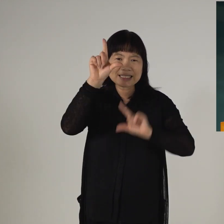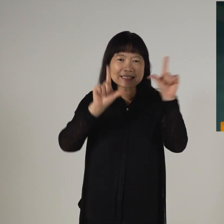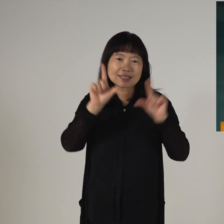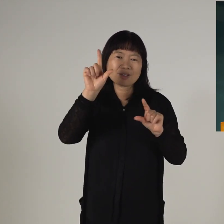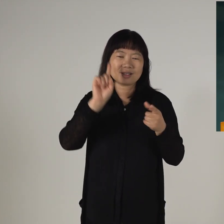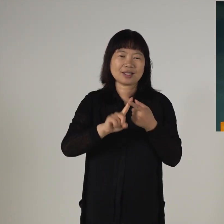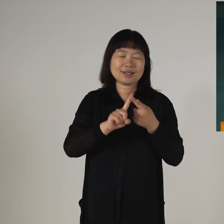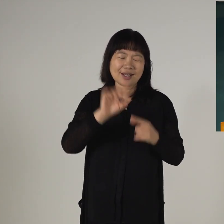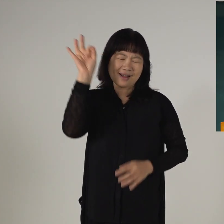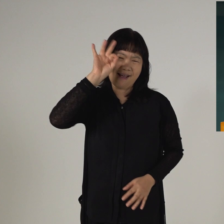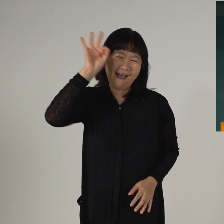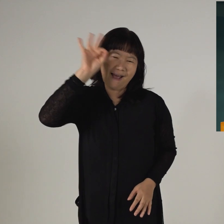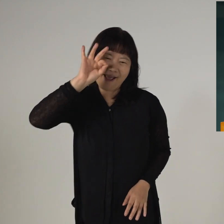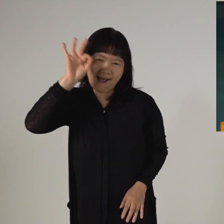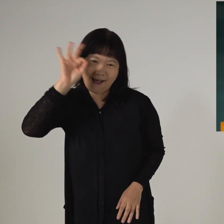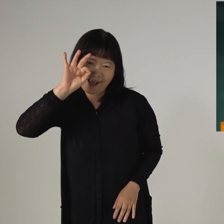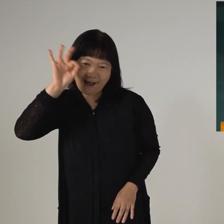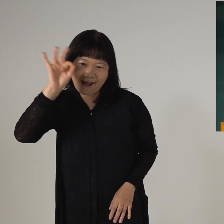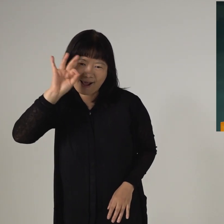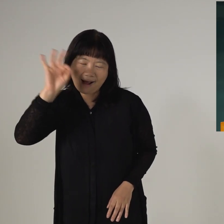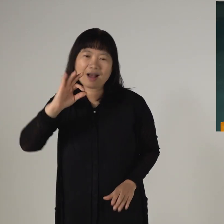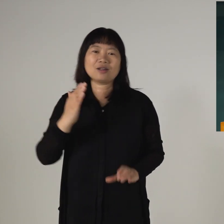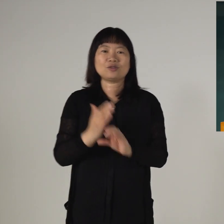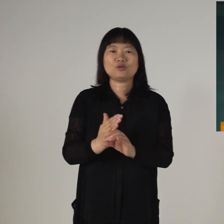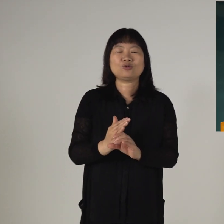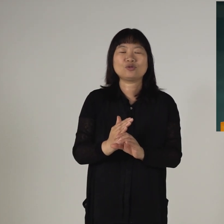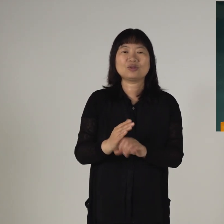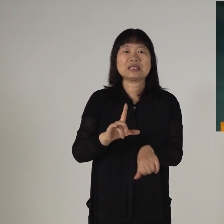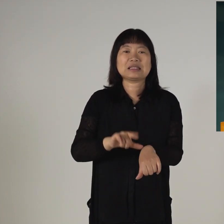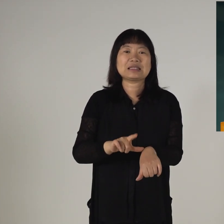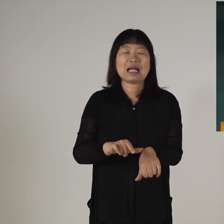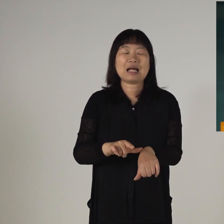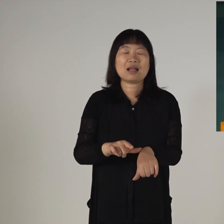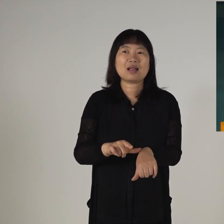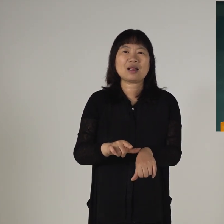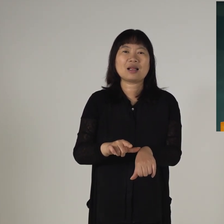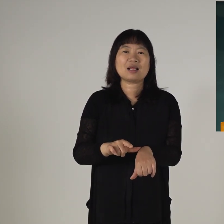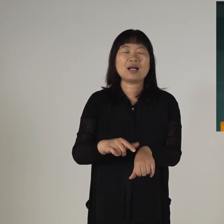흔적들을 찾아다니기 시작한 겁니다. 무려